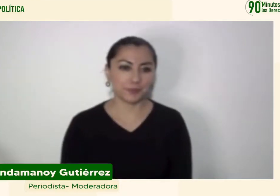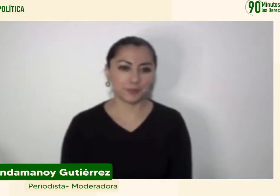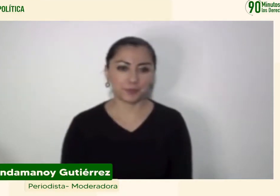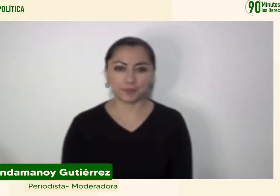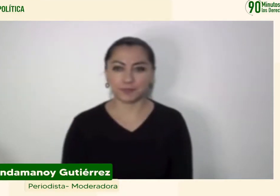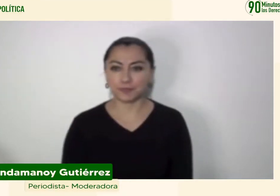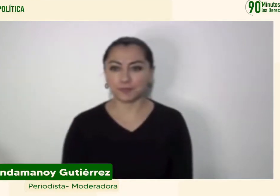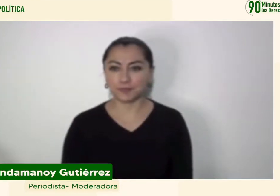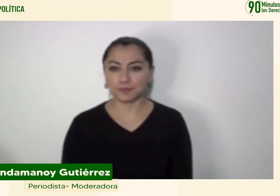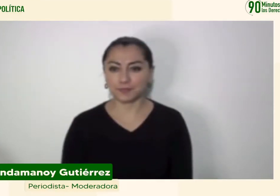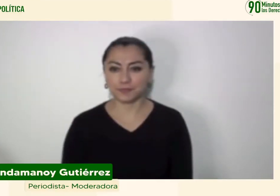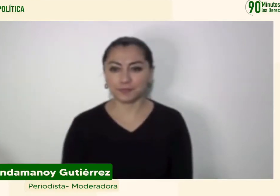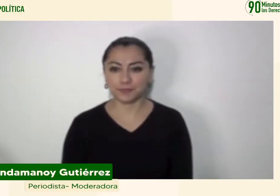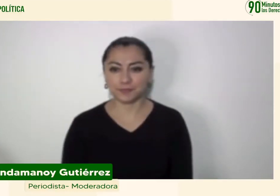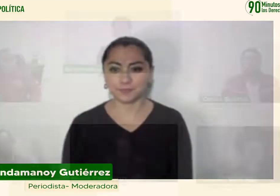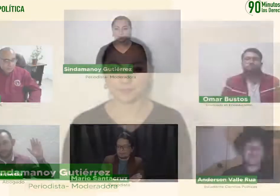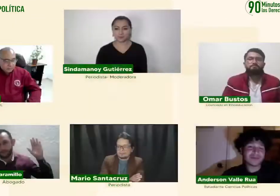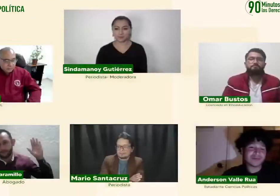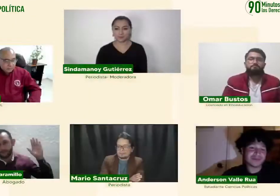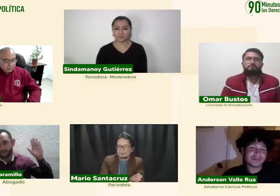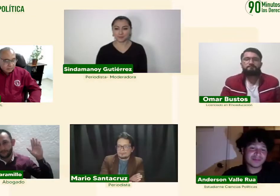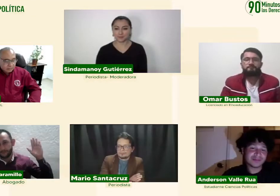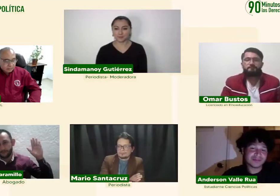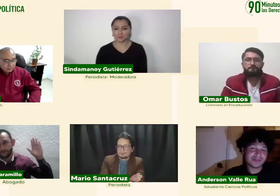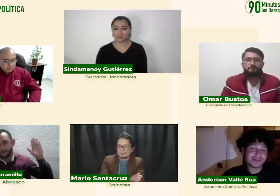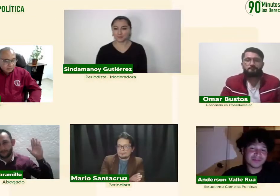pueda echar la mano y opinar frente al vídeo anterior